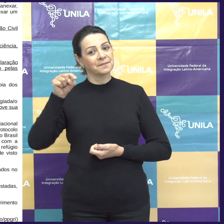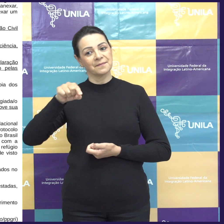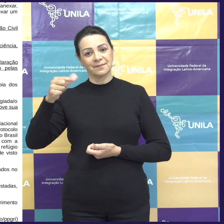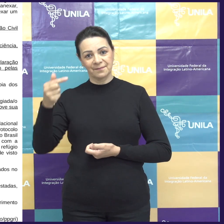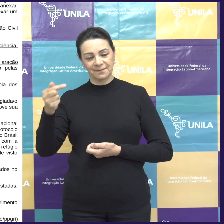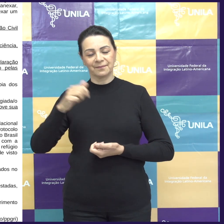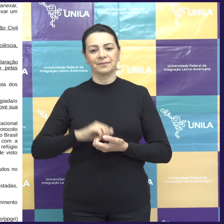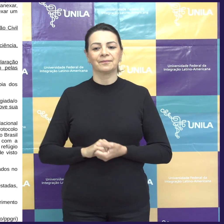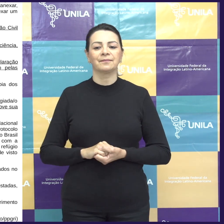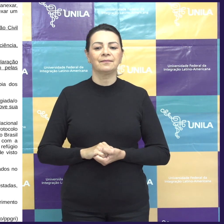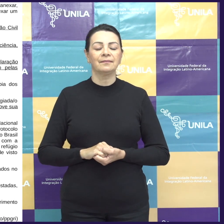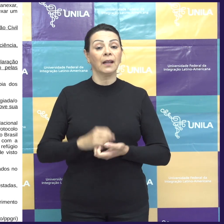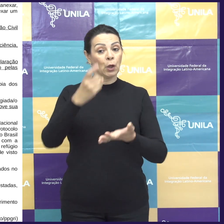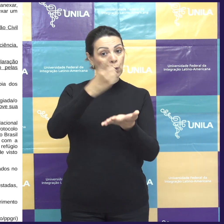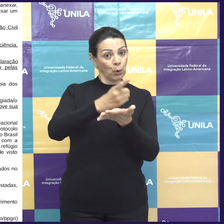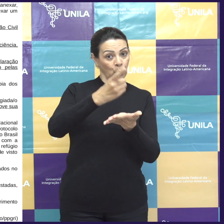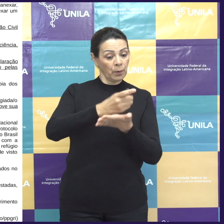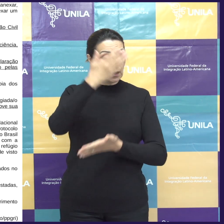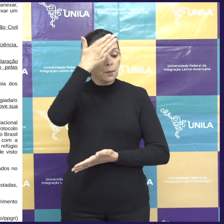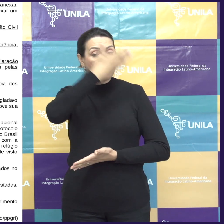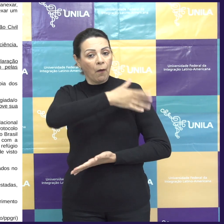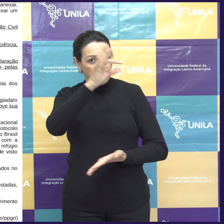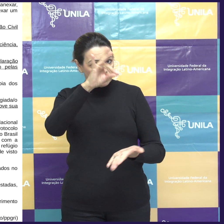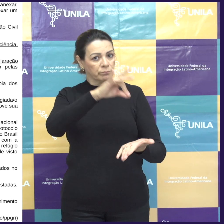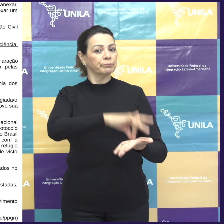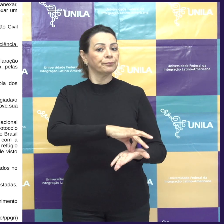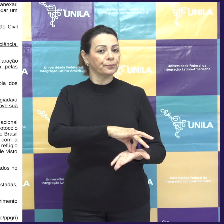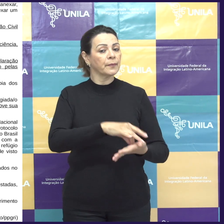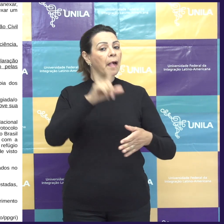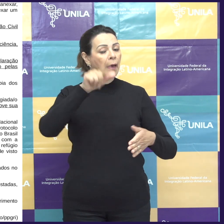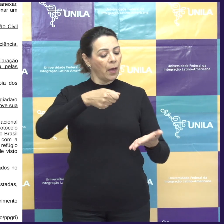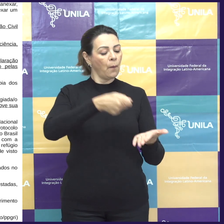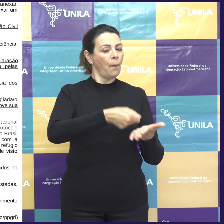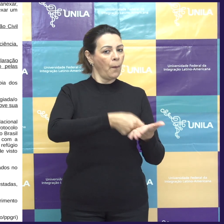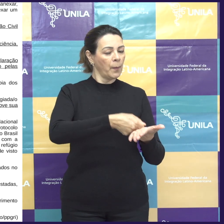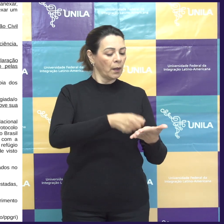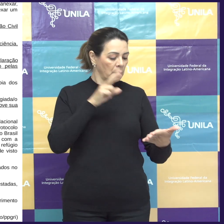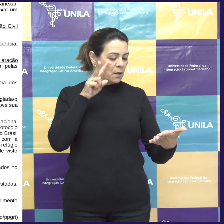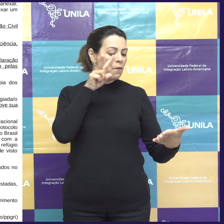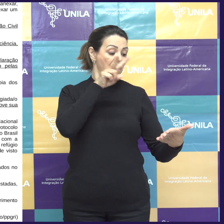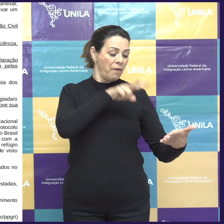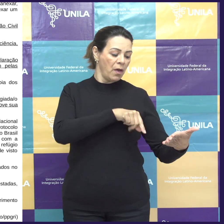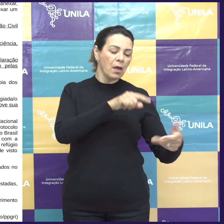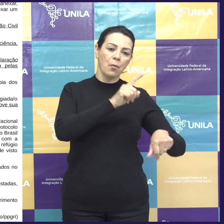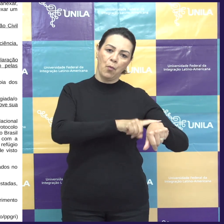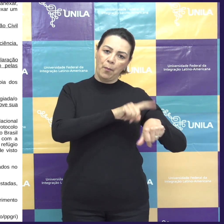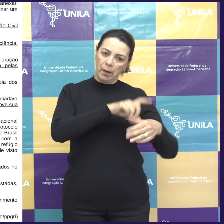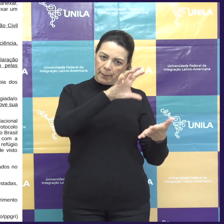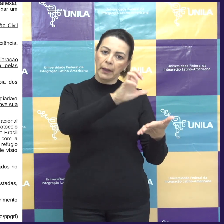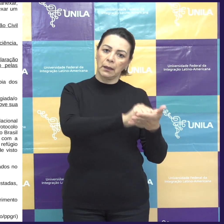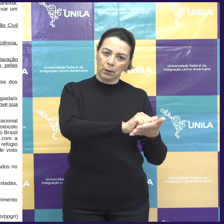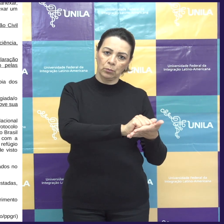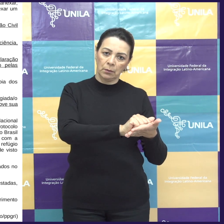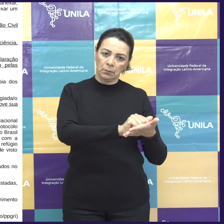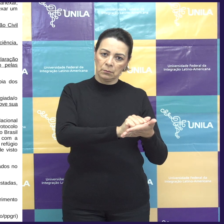4.10.7. Os documentos comprobatórios originais serão obrigatoriamente verificados no ato da matrícula dos